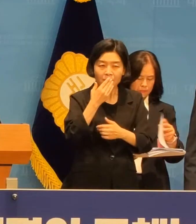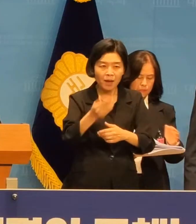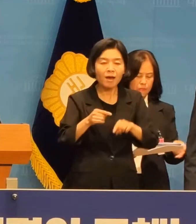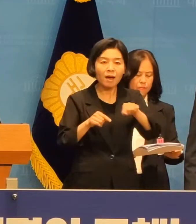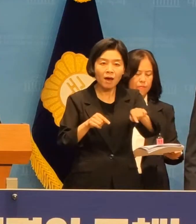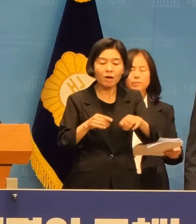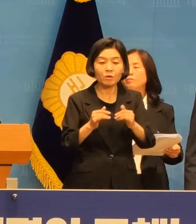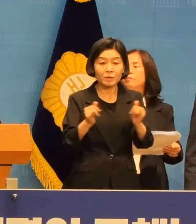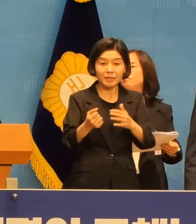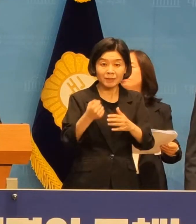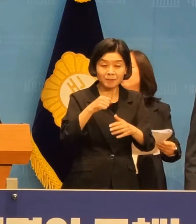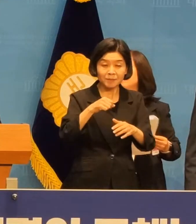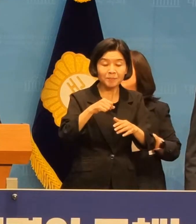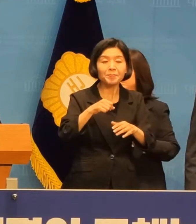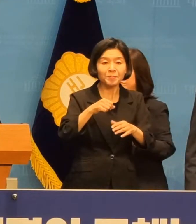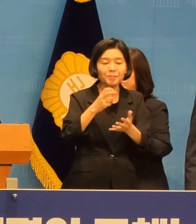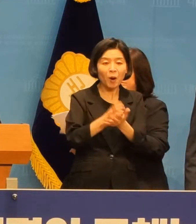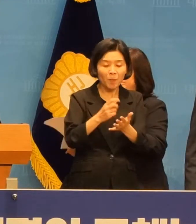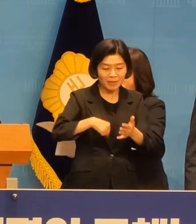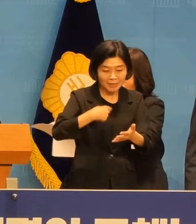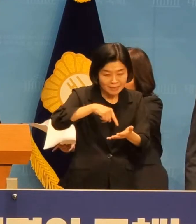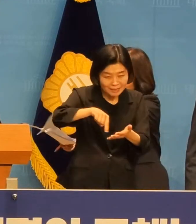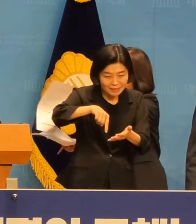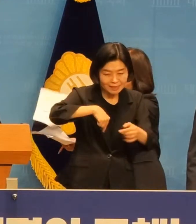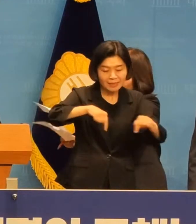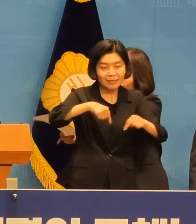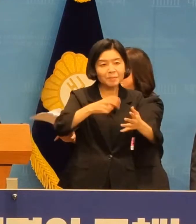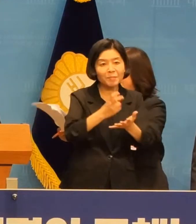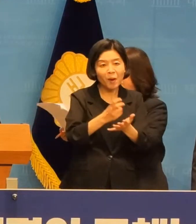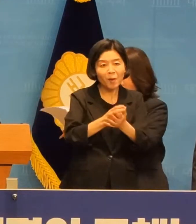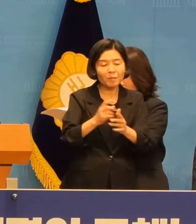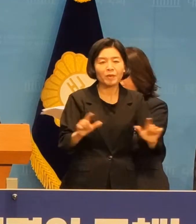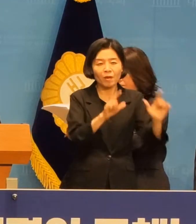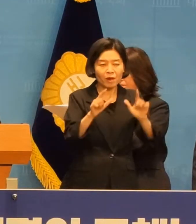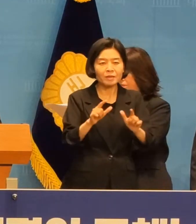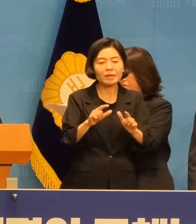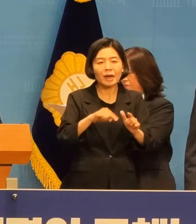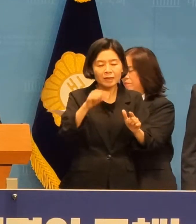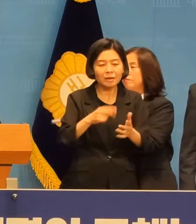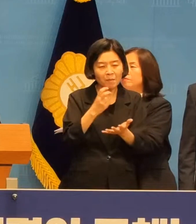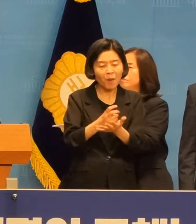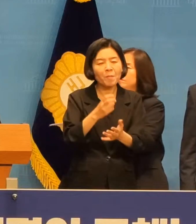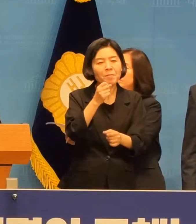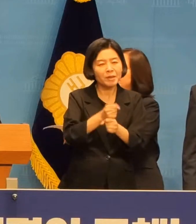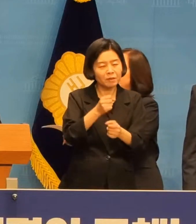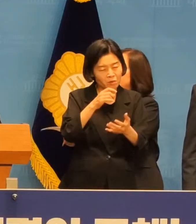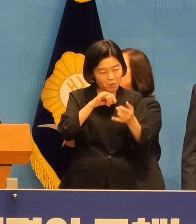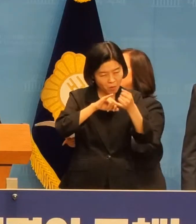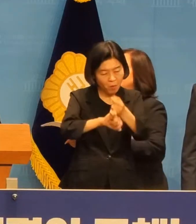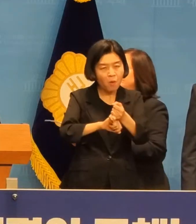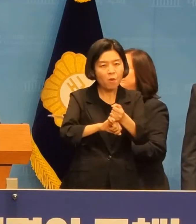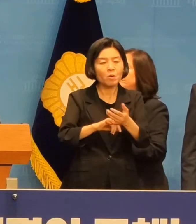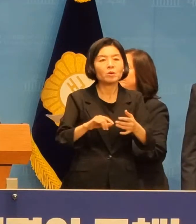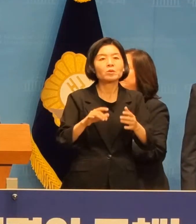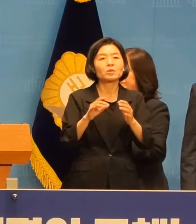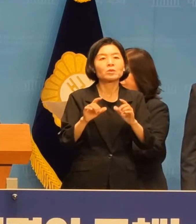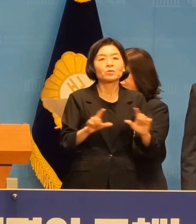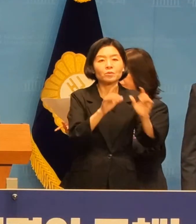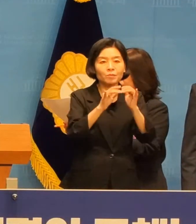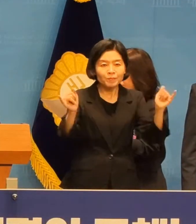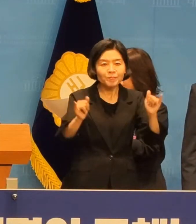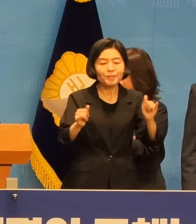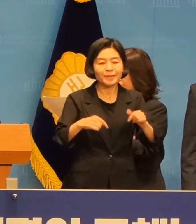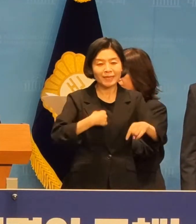법으로, 제도로, 생활 속 자치로 자리 잡아야 합니다. 이제는 주민자치를 법으로, 생활